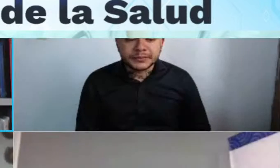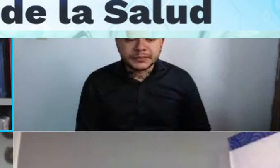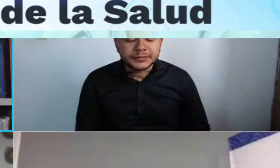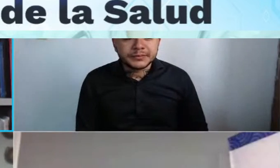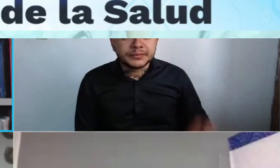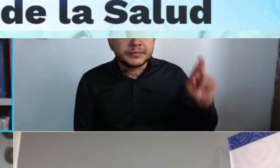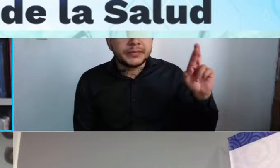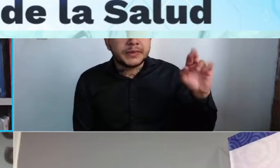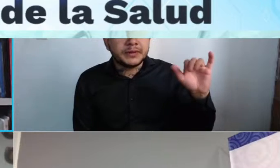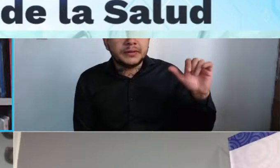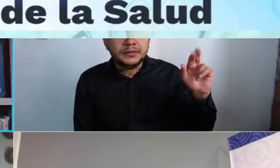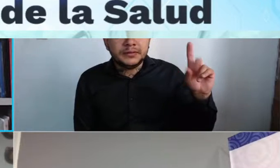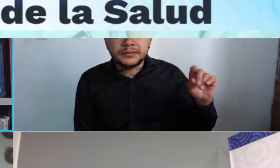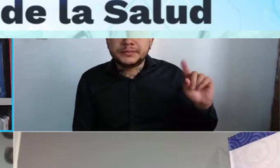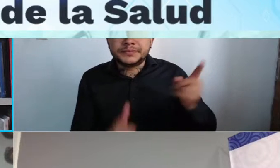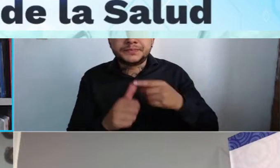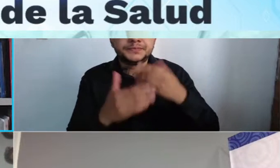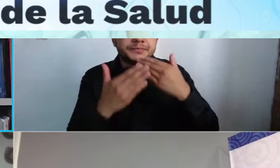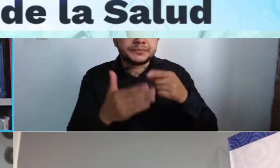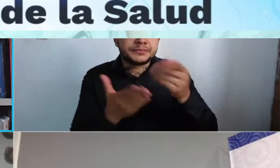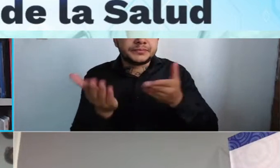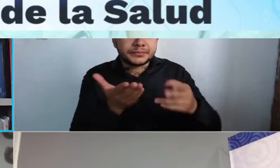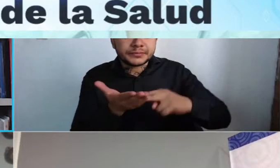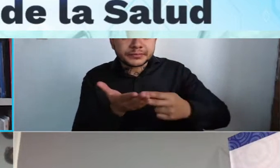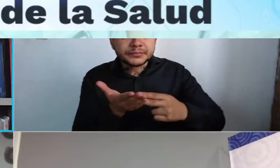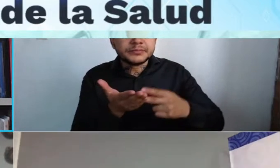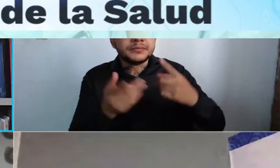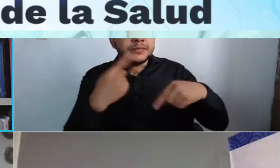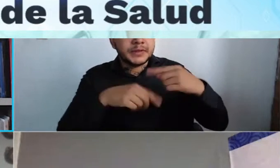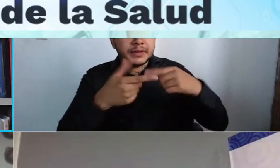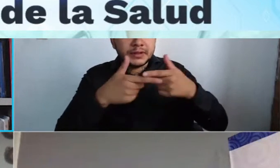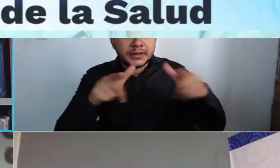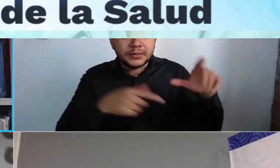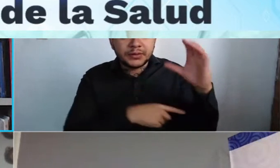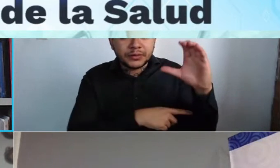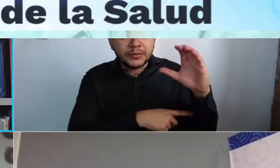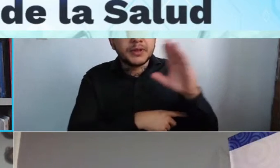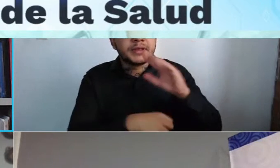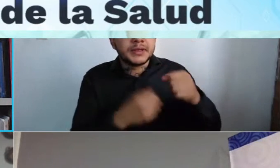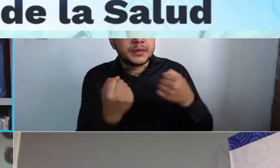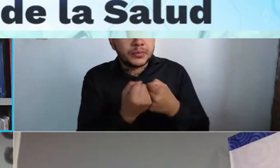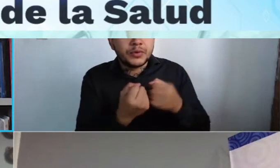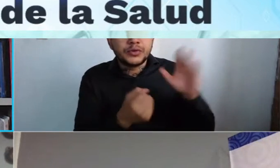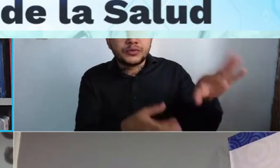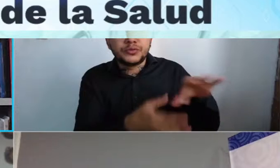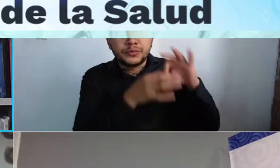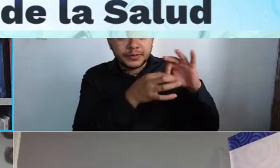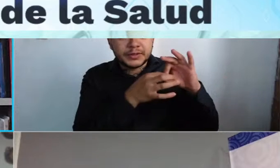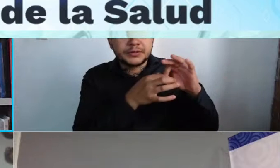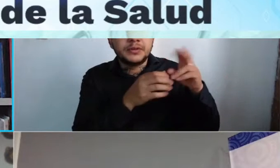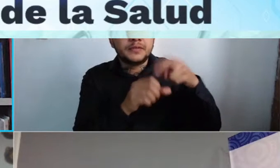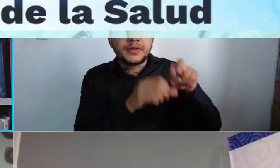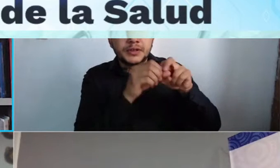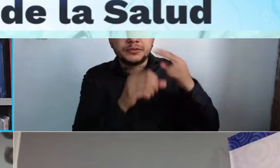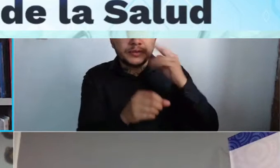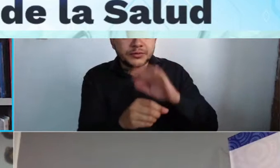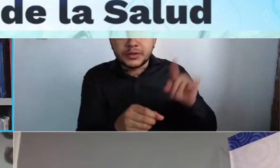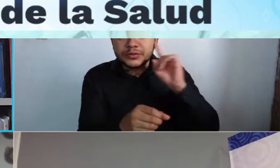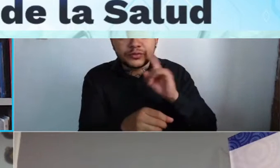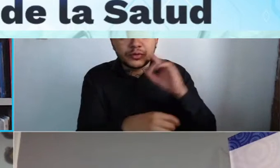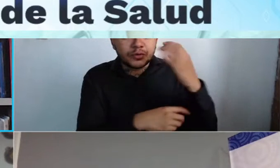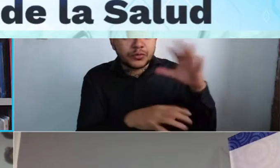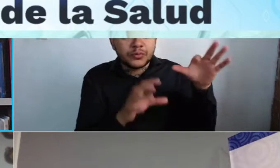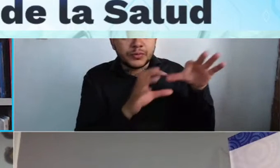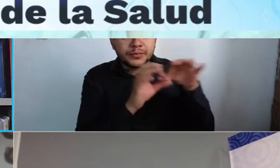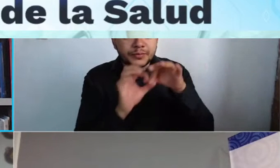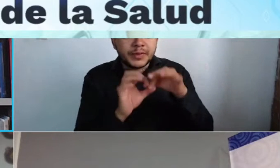agradecimiento al Servicio de Interpretación de Lengua de Señas Colombiana, apoyado por la Federación Nacional de Sordos de Colombia. Muchas gracias